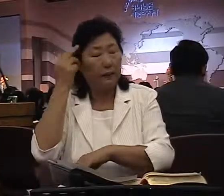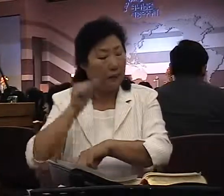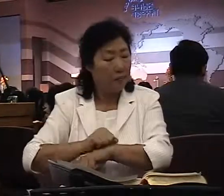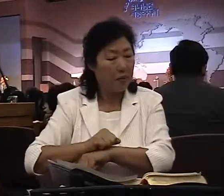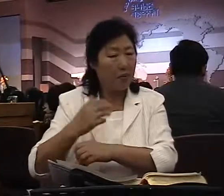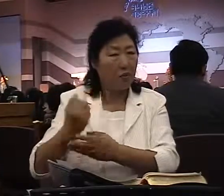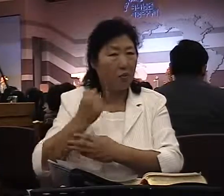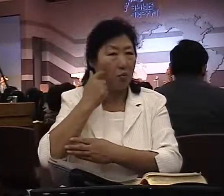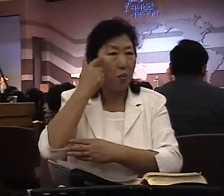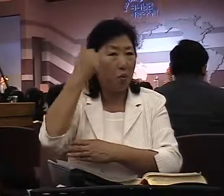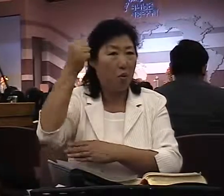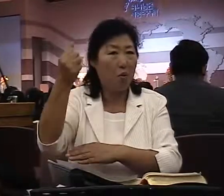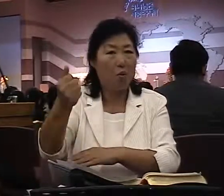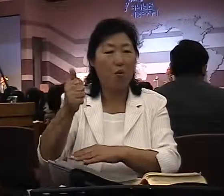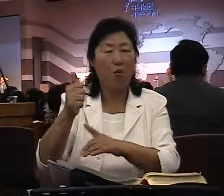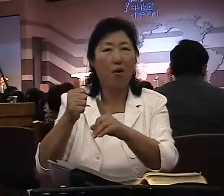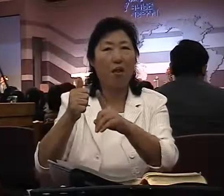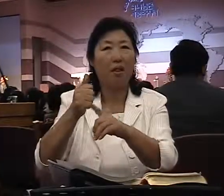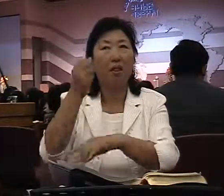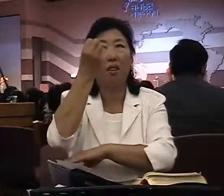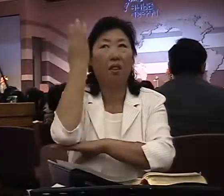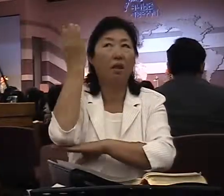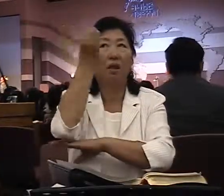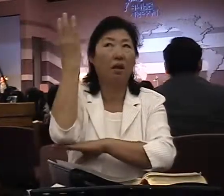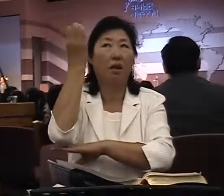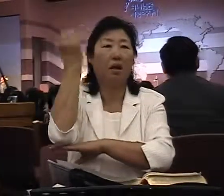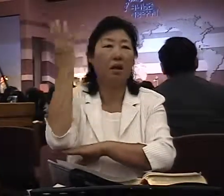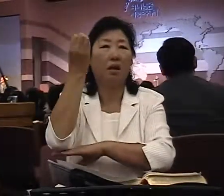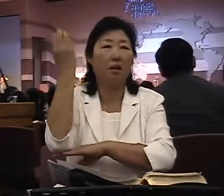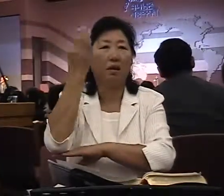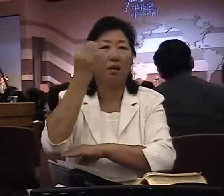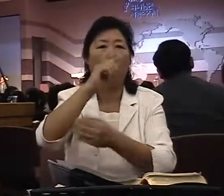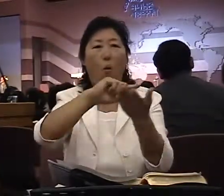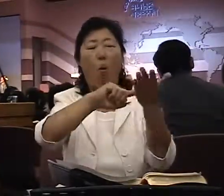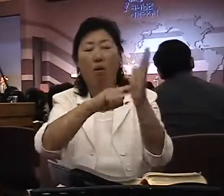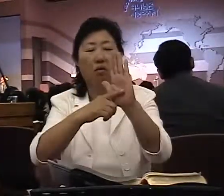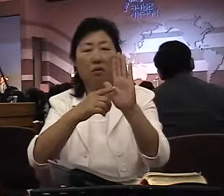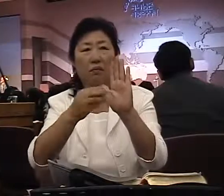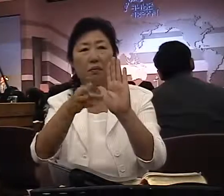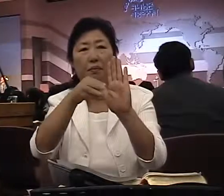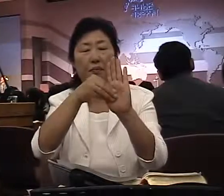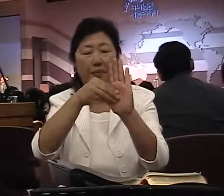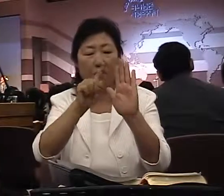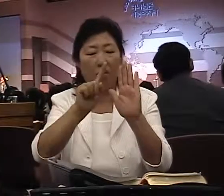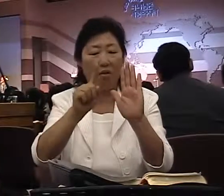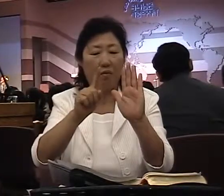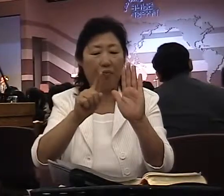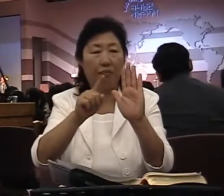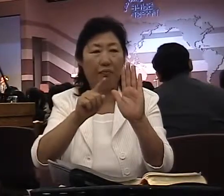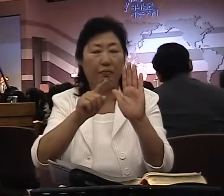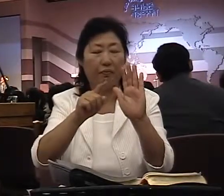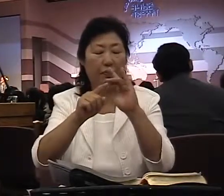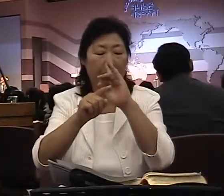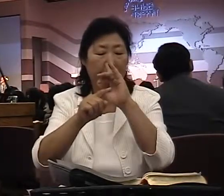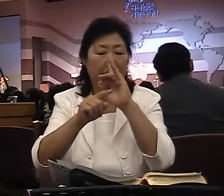그 타운 뉴스페이퍼를 신문지에다 광고를 냅니다. 무슨 광고를 내냐면 Funeral Service for a